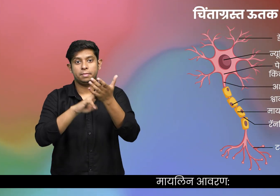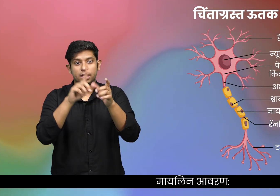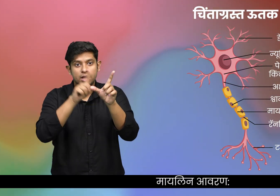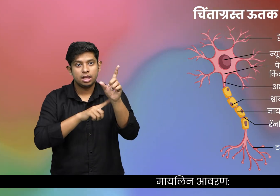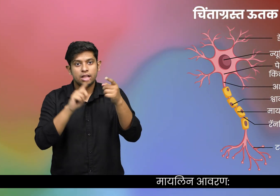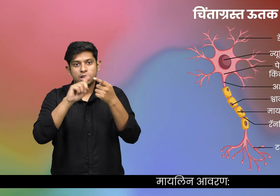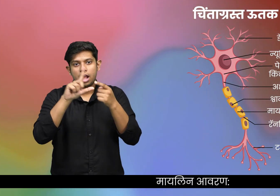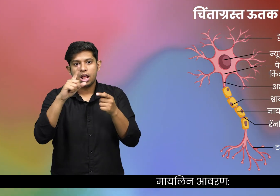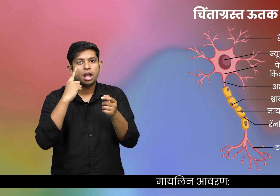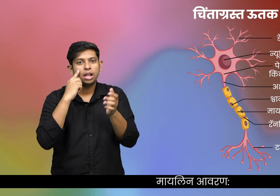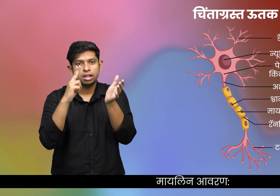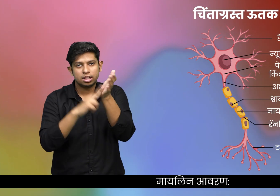मायलिन आवरण